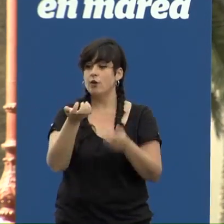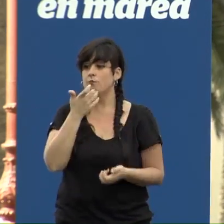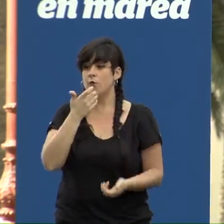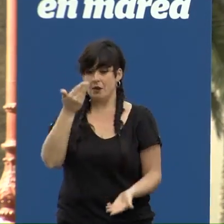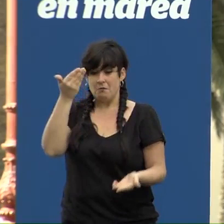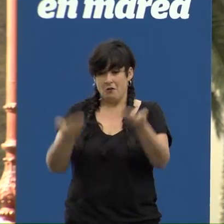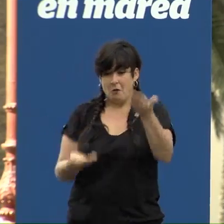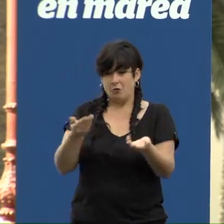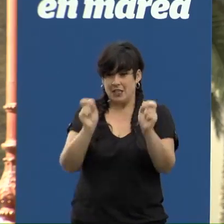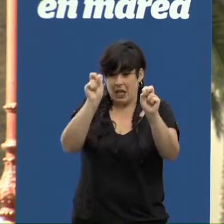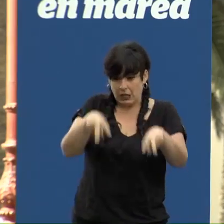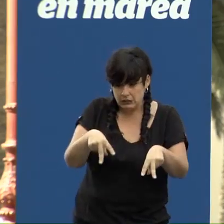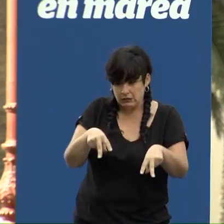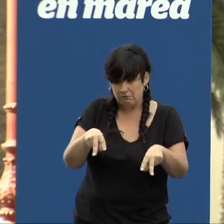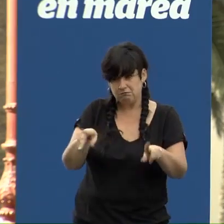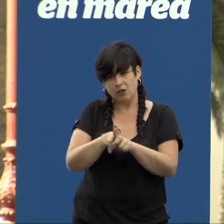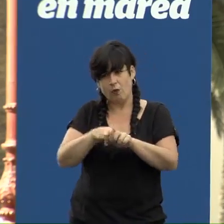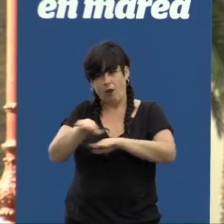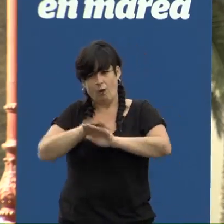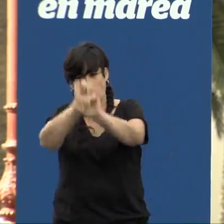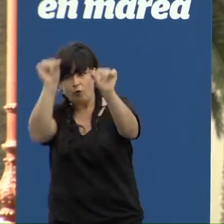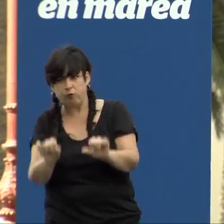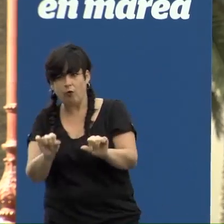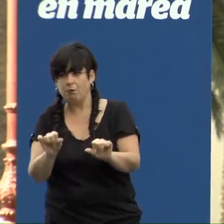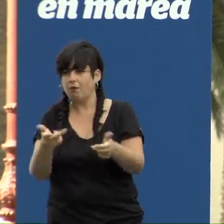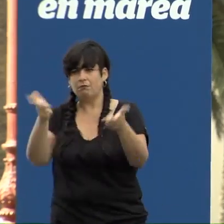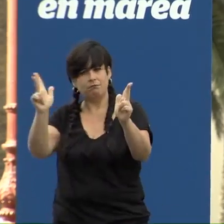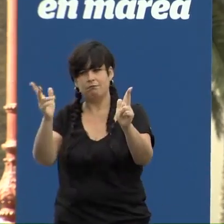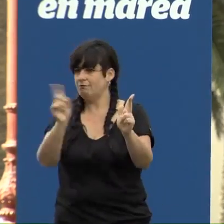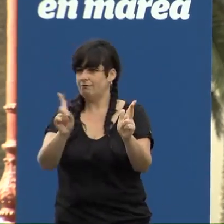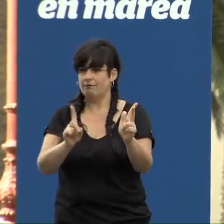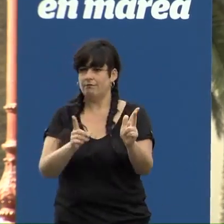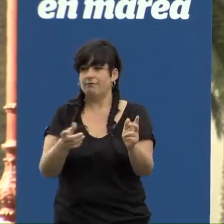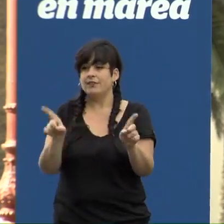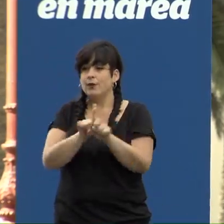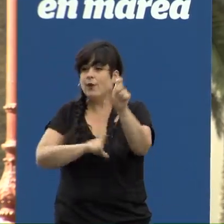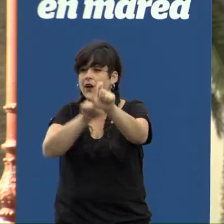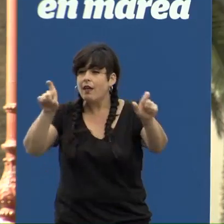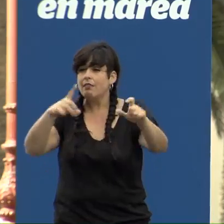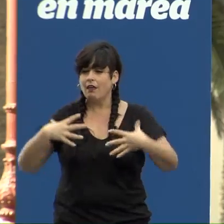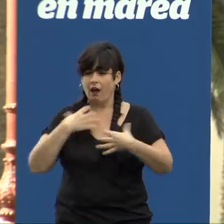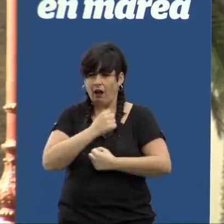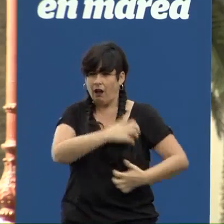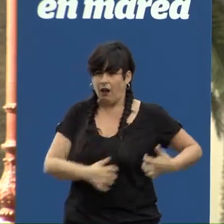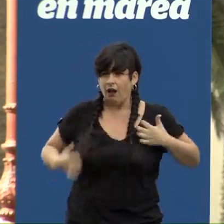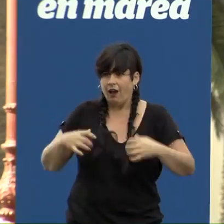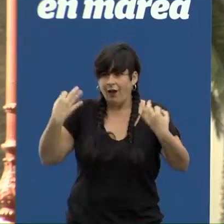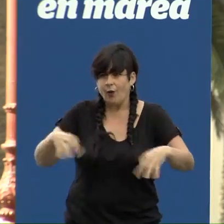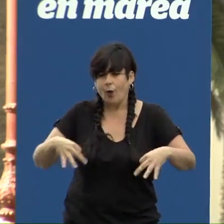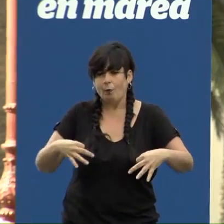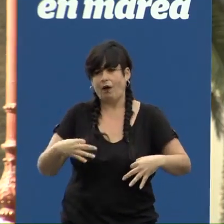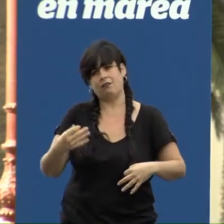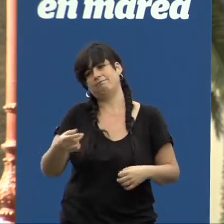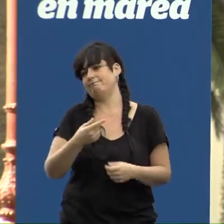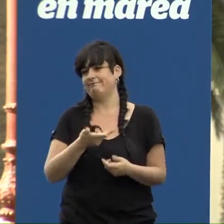como forma de goberno. Non queremos aceptar a precariedade e a angustia como xeito de vida na xente do común. Queren tamén inocularnos